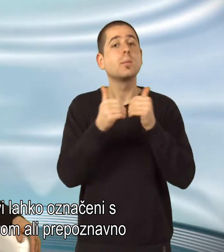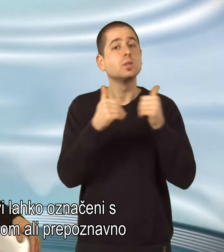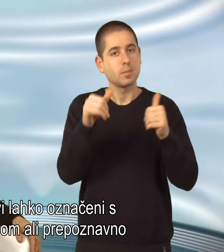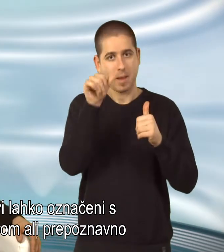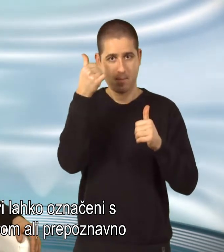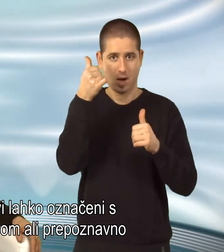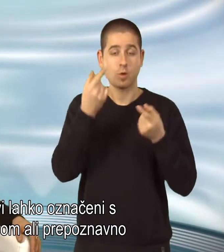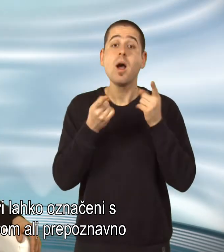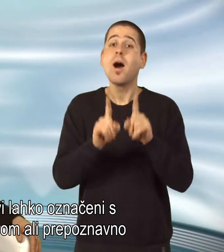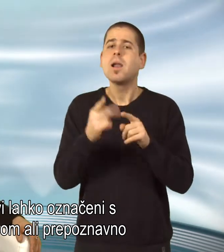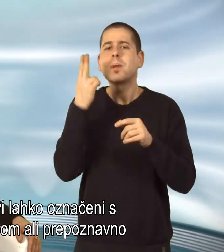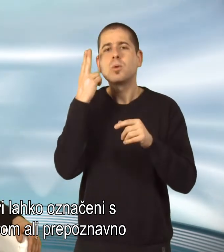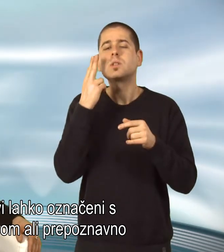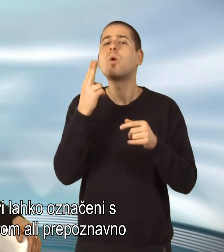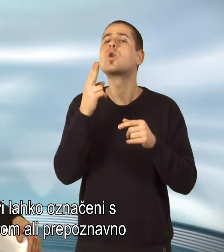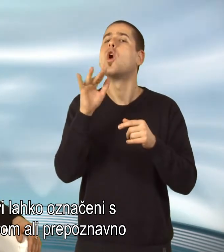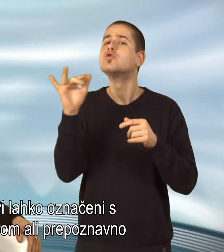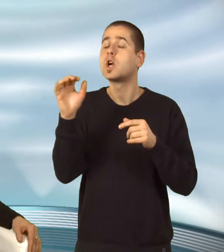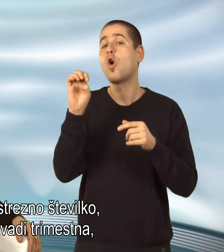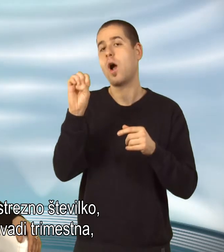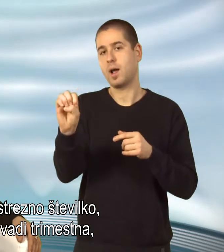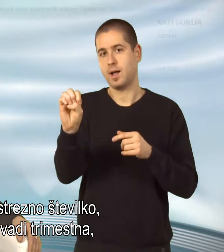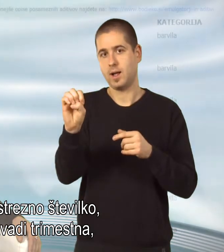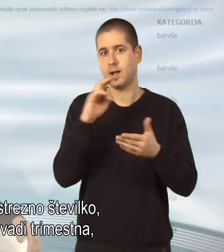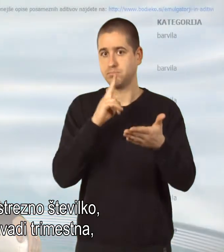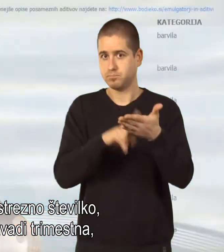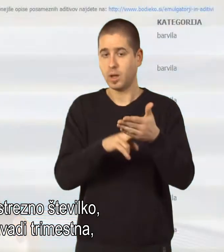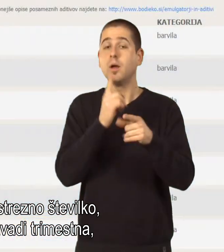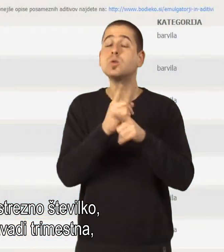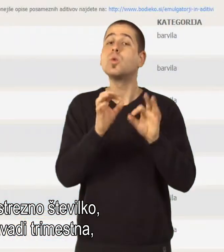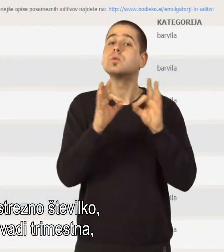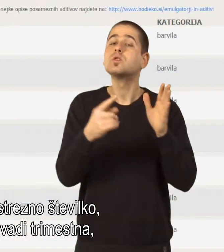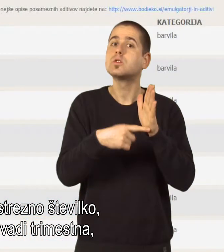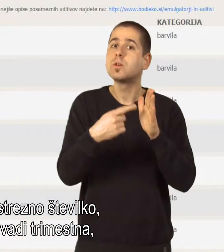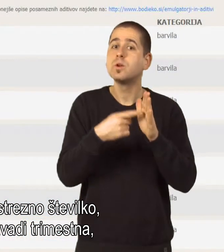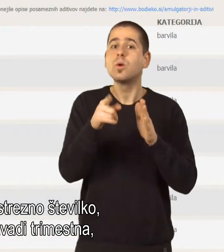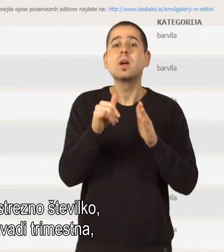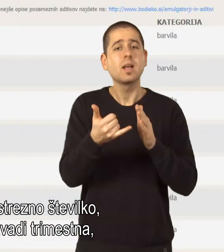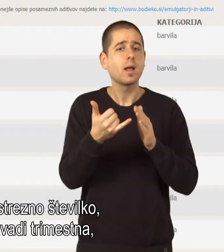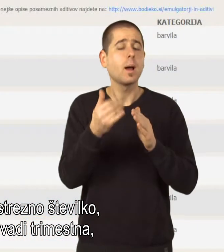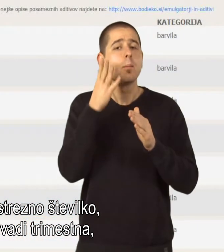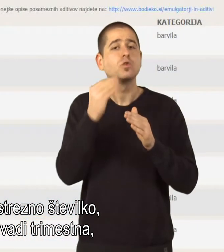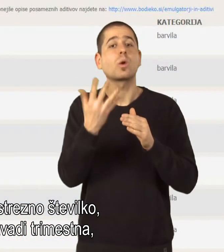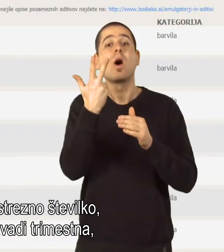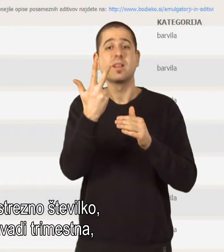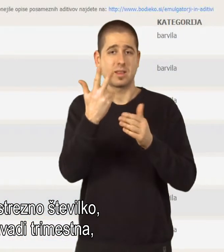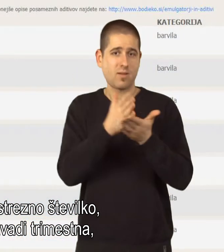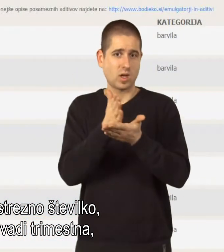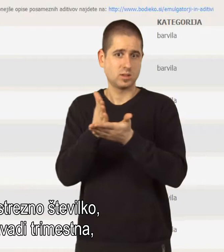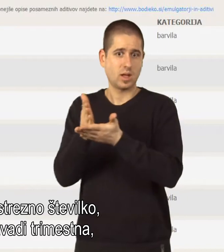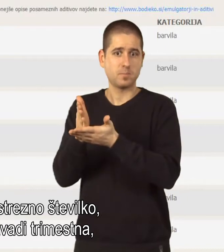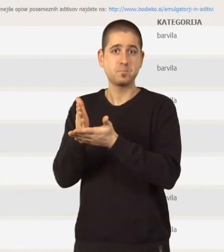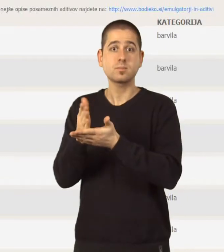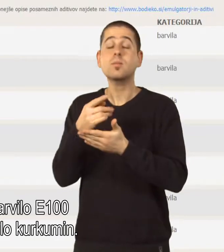lahko označeni s posebnim imenom ali prepoznavno črko E in ustrezno številko, ki je ponavadi